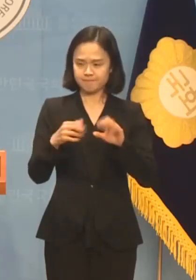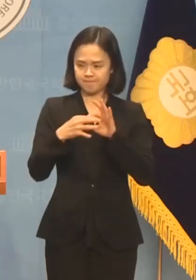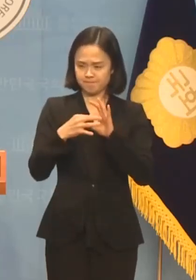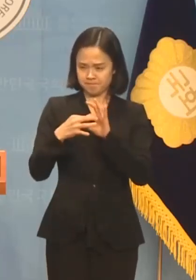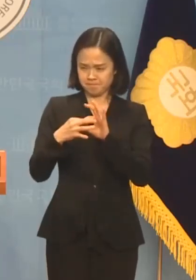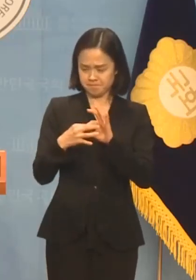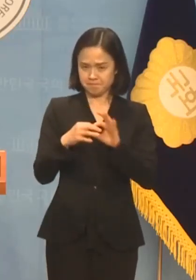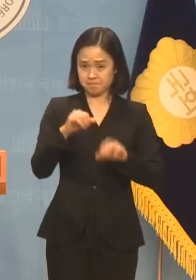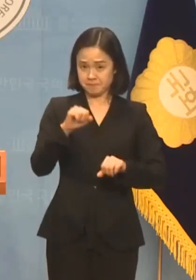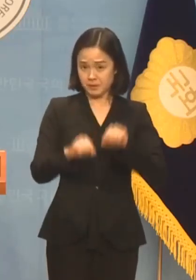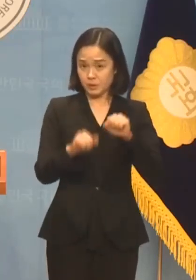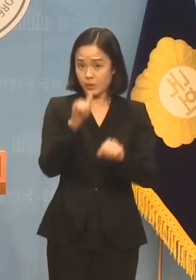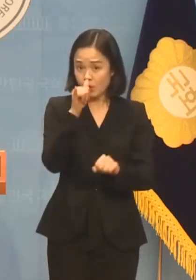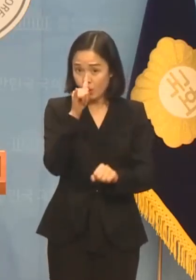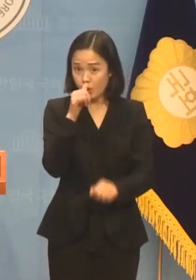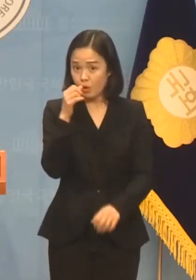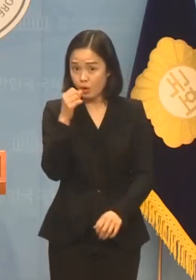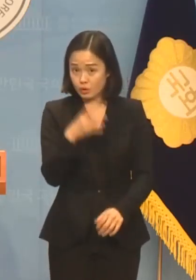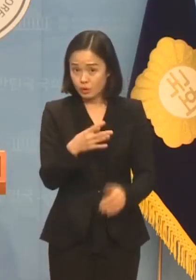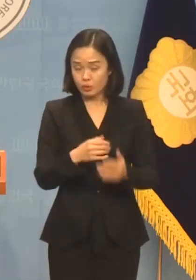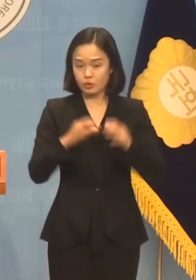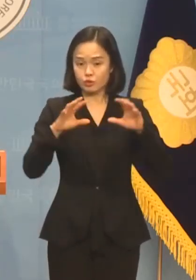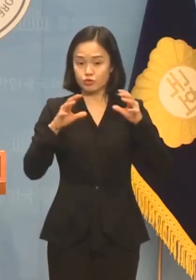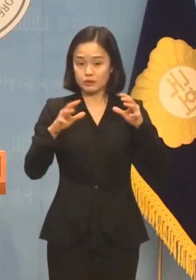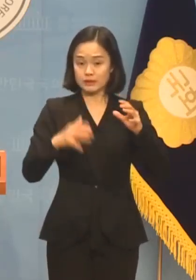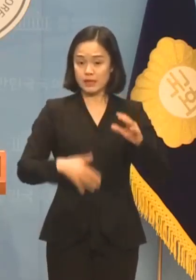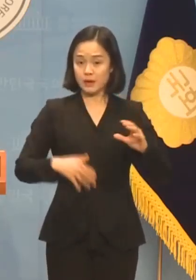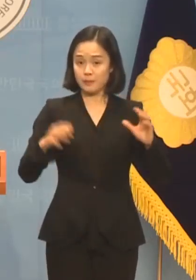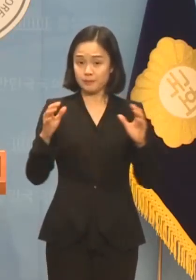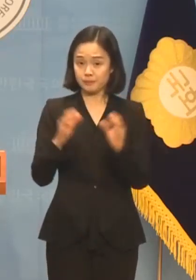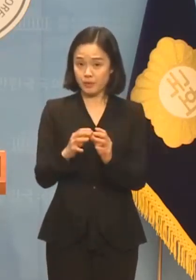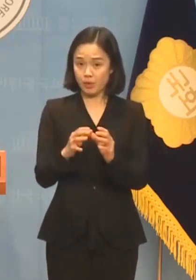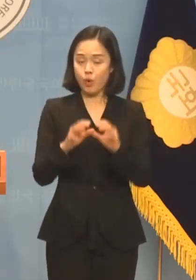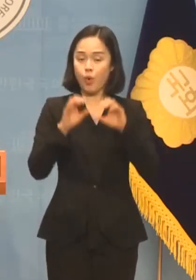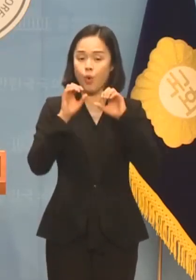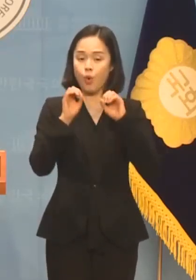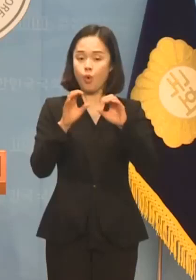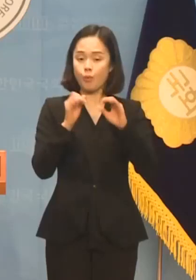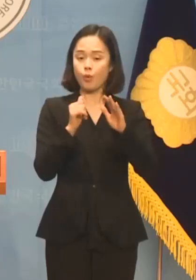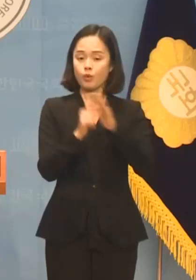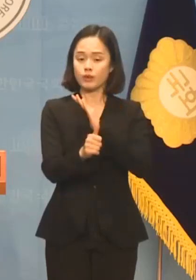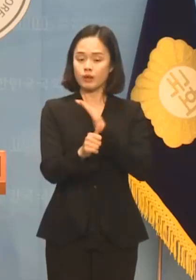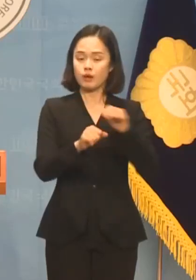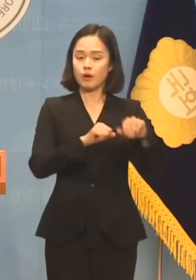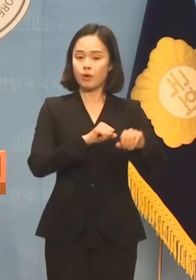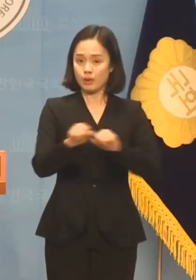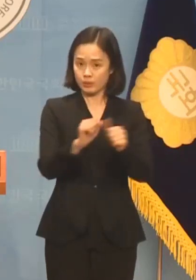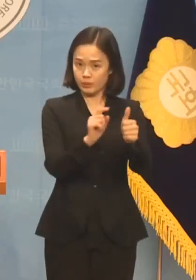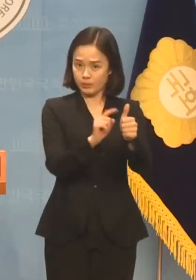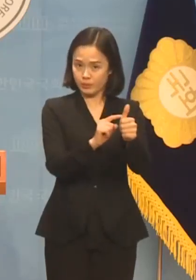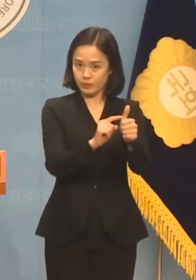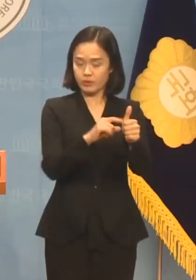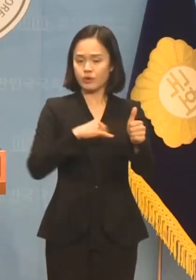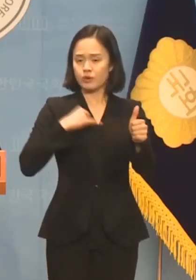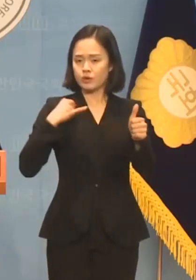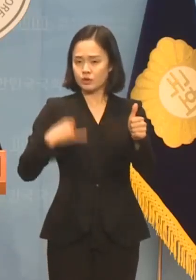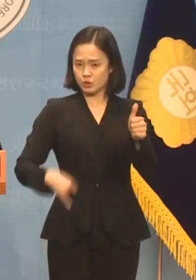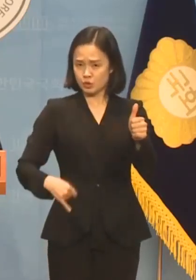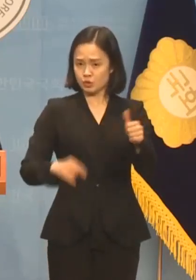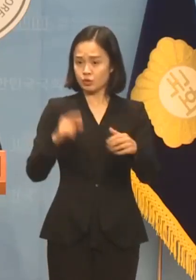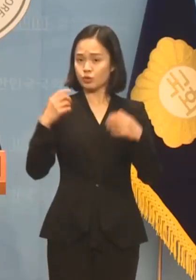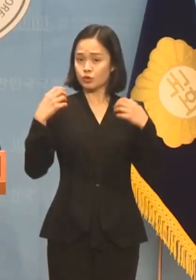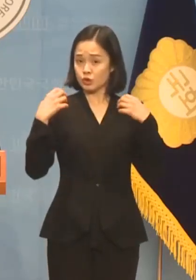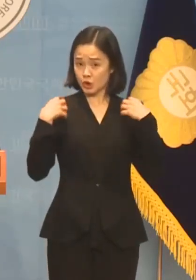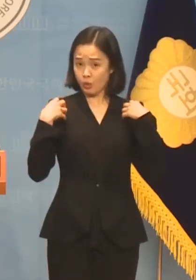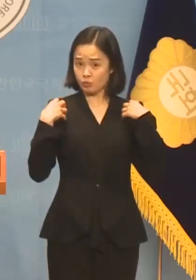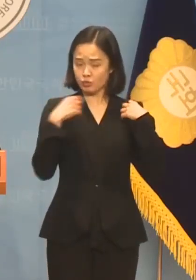정부의 국제협력 홍보대사로 위촉되는 등 중국 정부와 긴밀한 관계를 맺고 있는